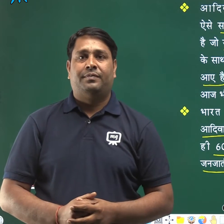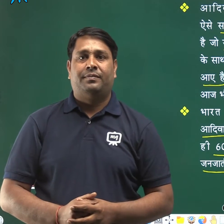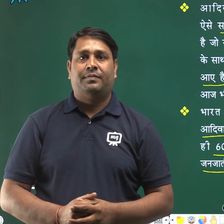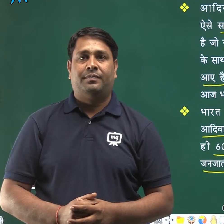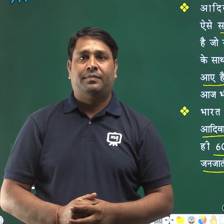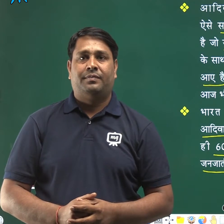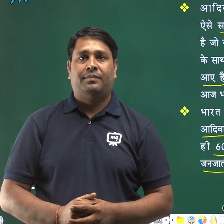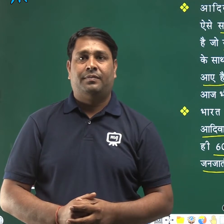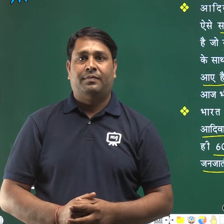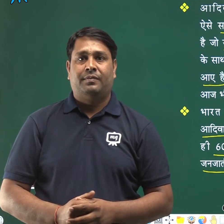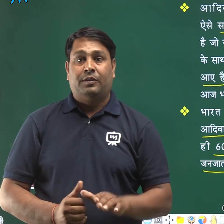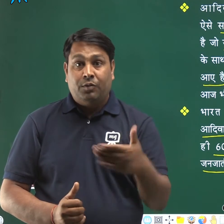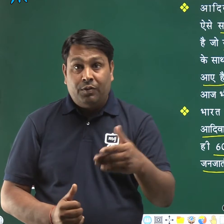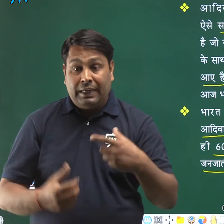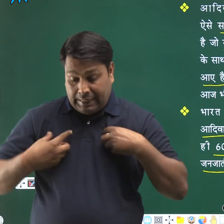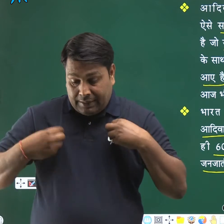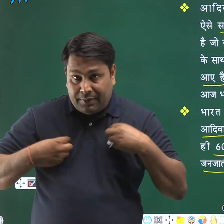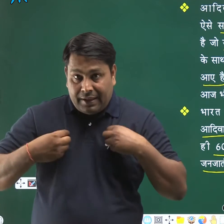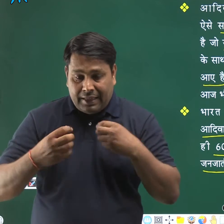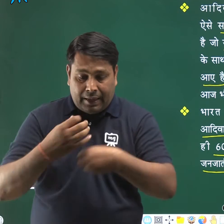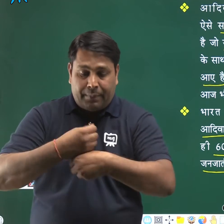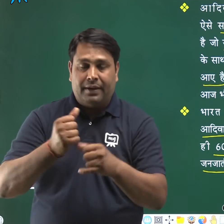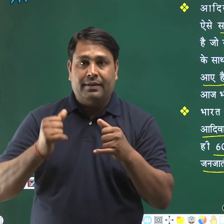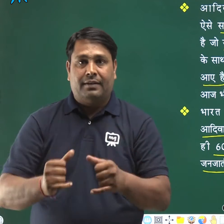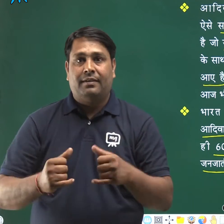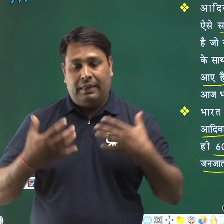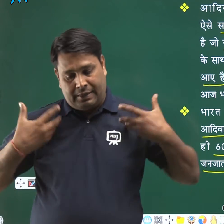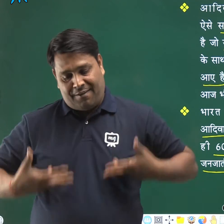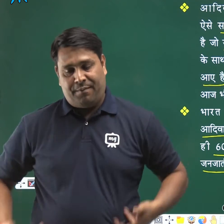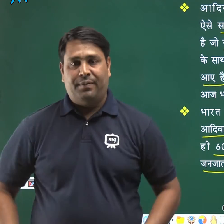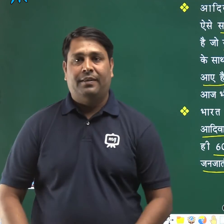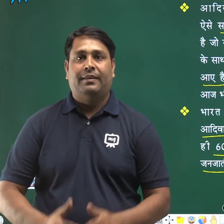उनके कपड़े बनाकर पहने हुए हैं।